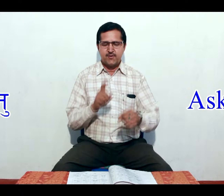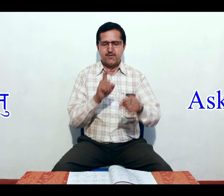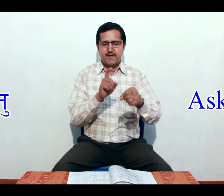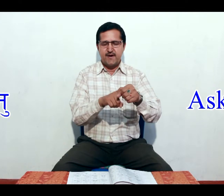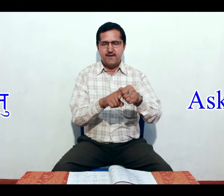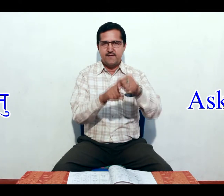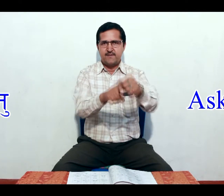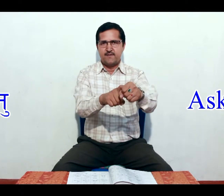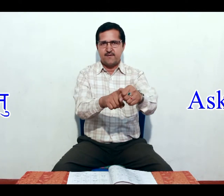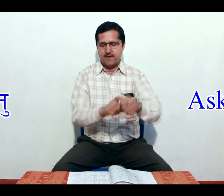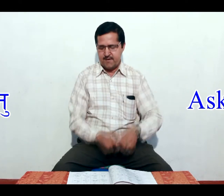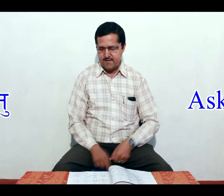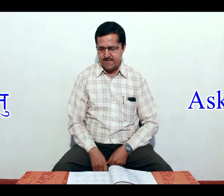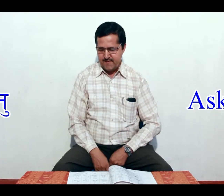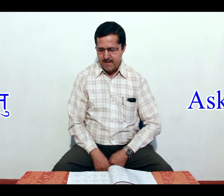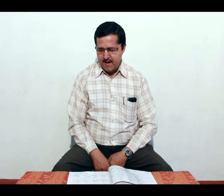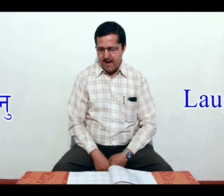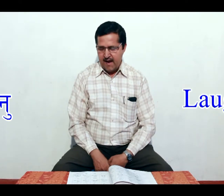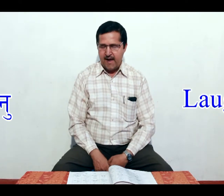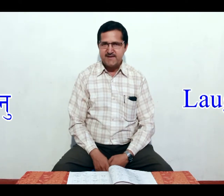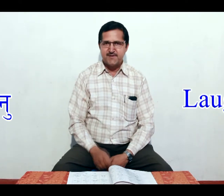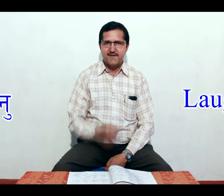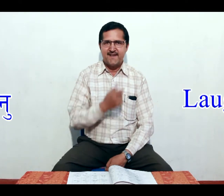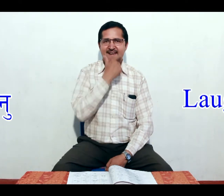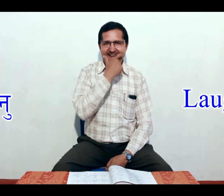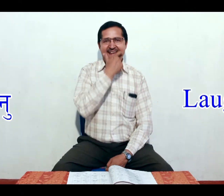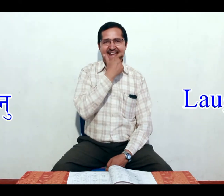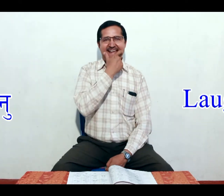सोध्नु भन्दा गर्नु, हाँस्नु,